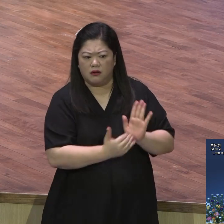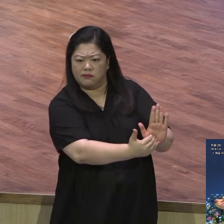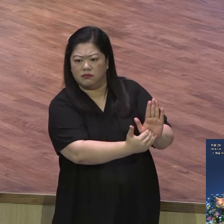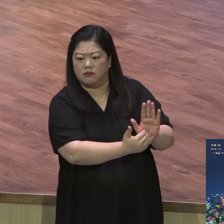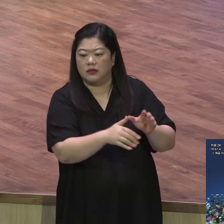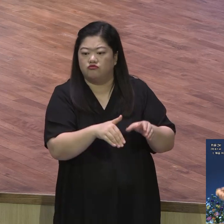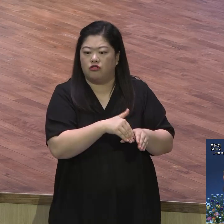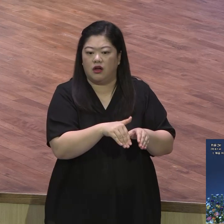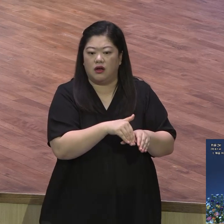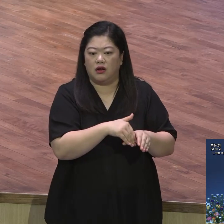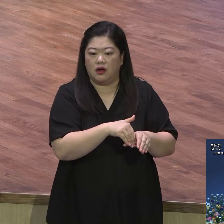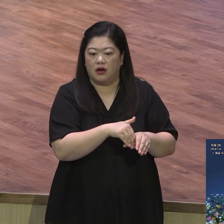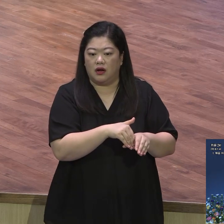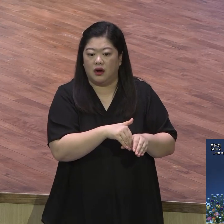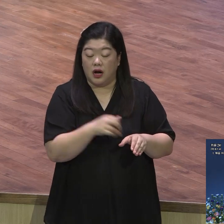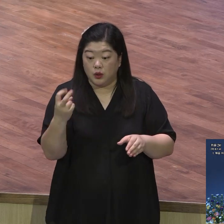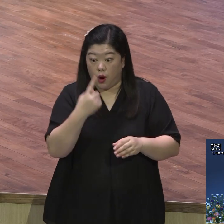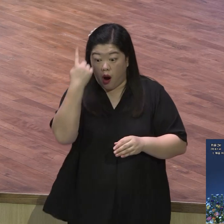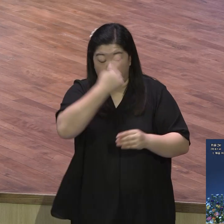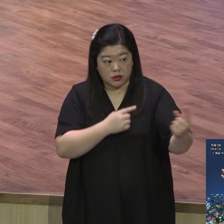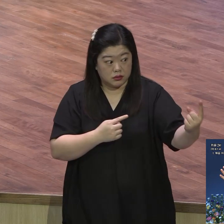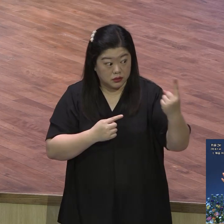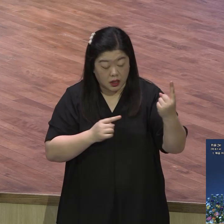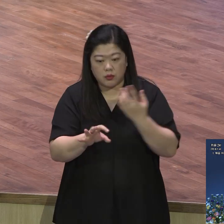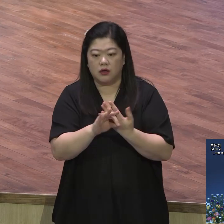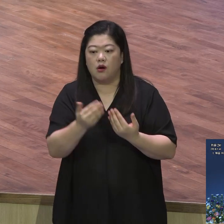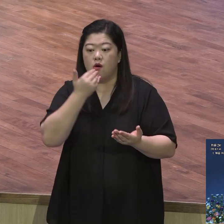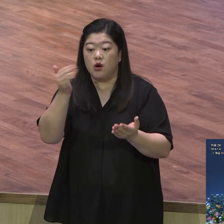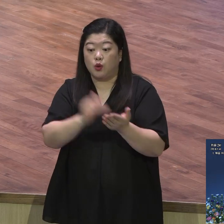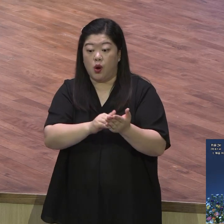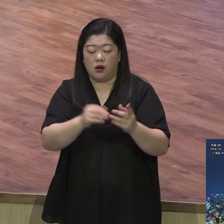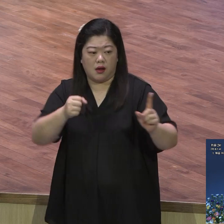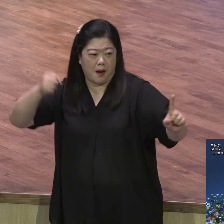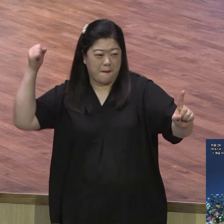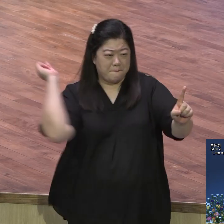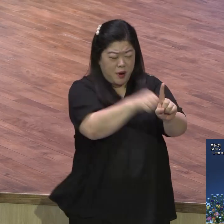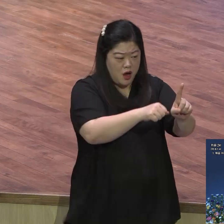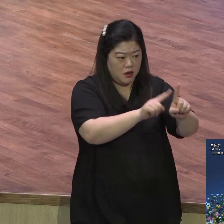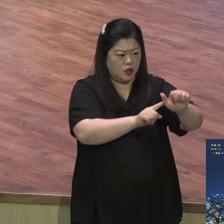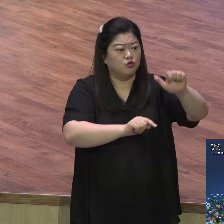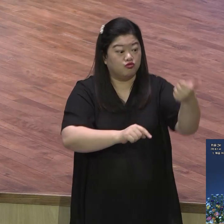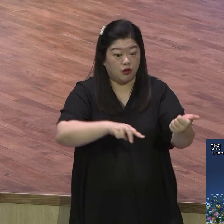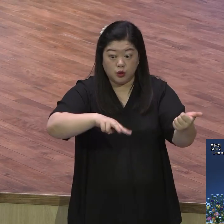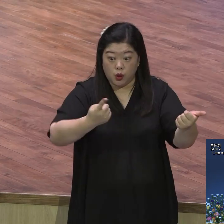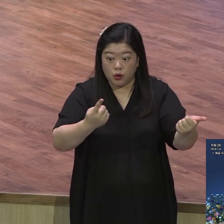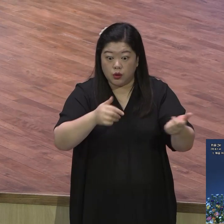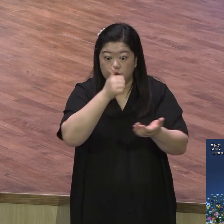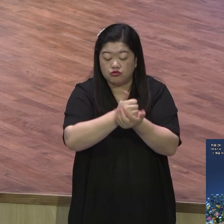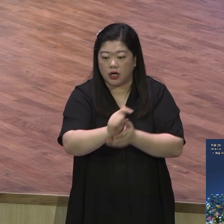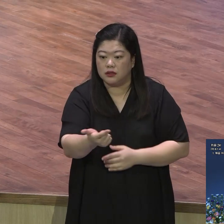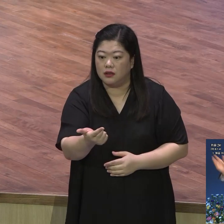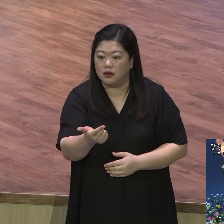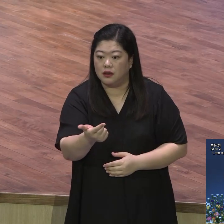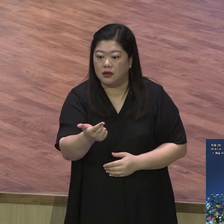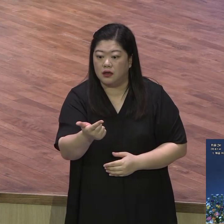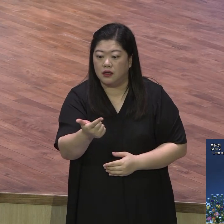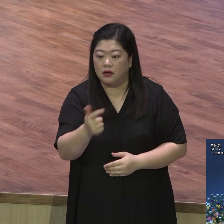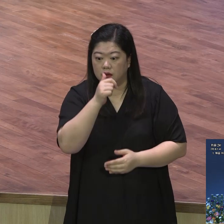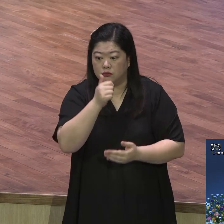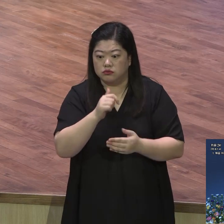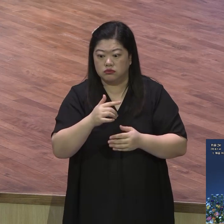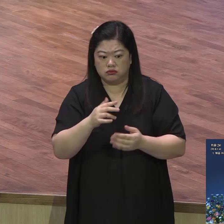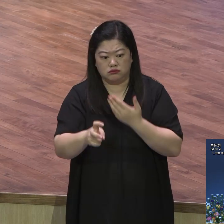다니면요. 돌로 쳐 죽여도 아무 죄가 없었어요. 돌로 쳐 죽여도 돌 던졌어요. 물러 가라고.